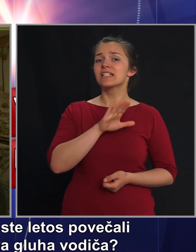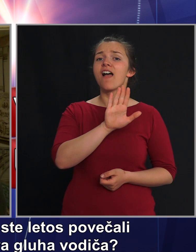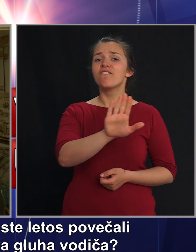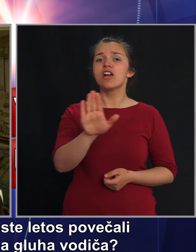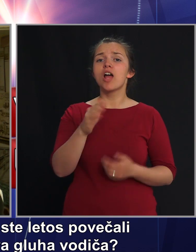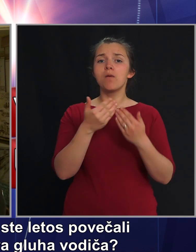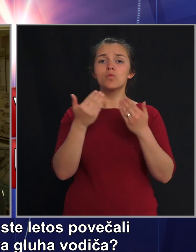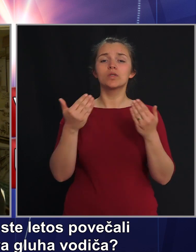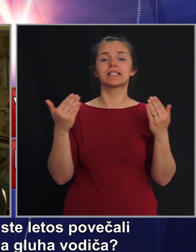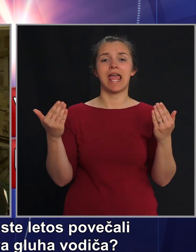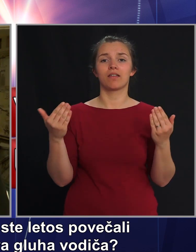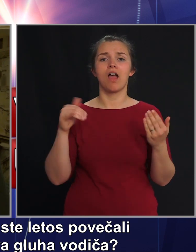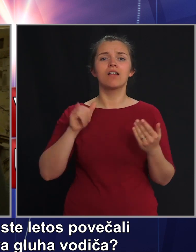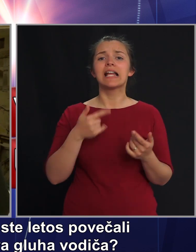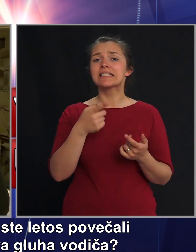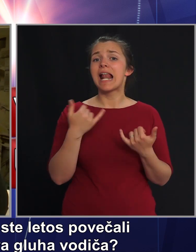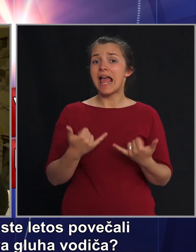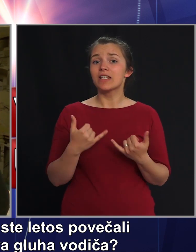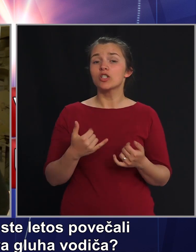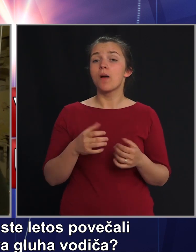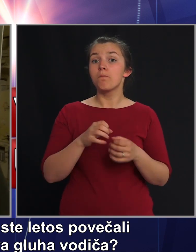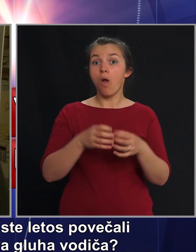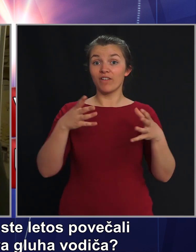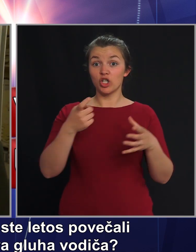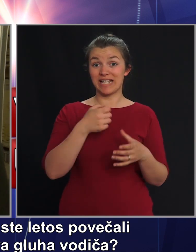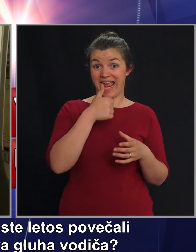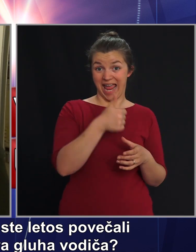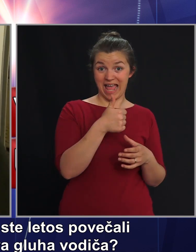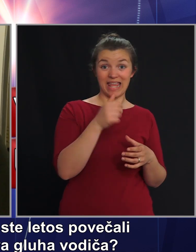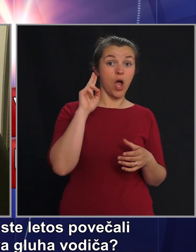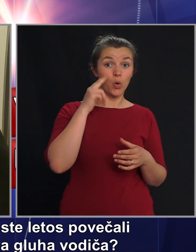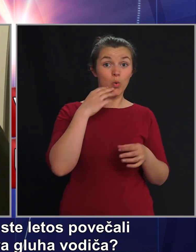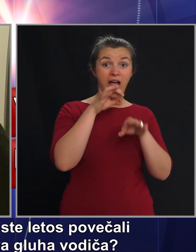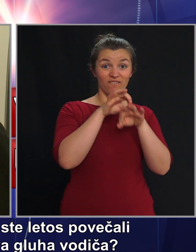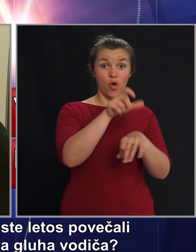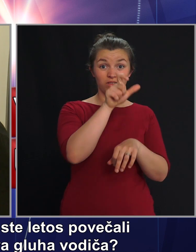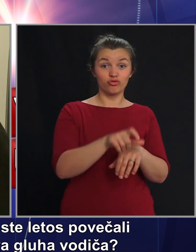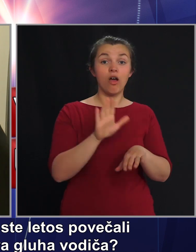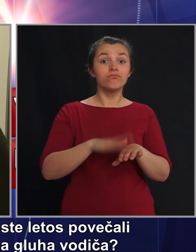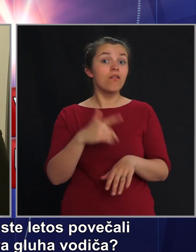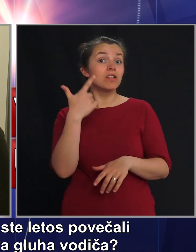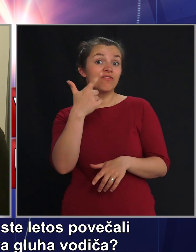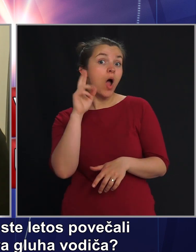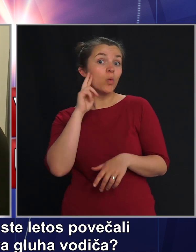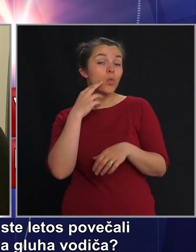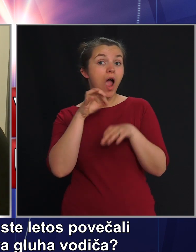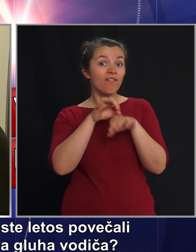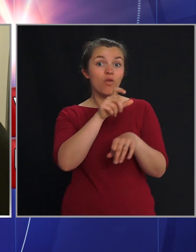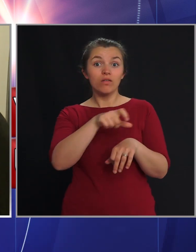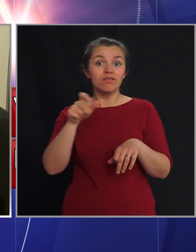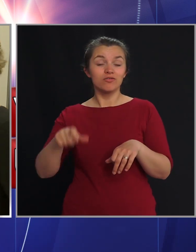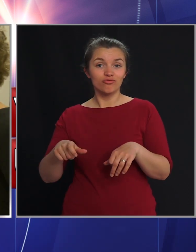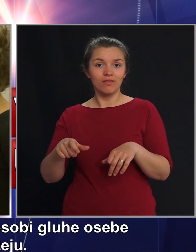je interes vašega muzeja, da ste letos povečali z enega kruhega vodiča na dva kruha